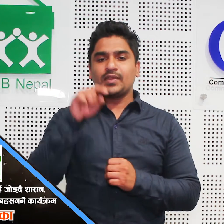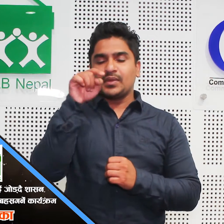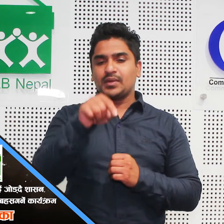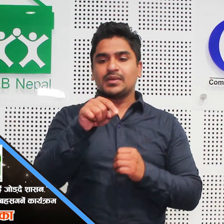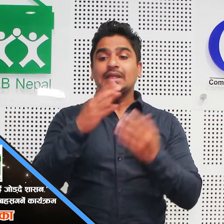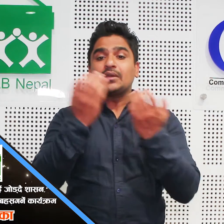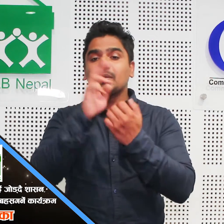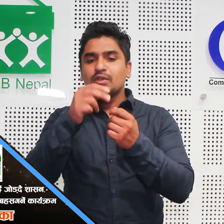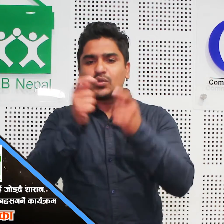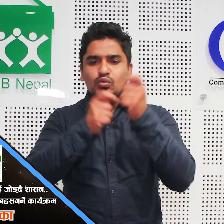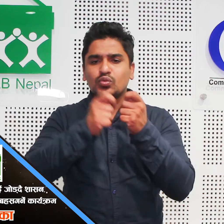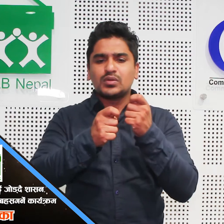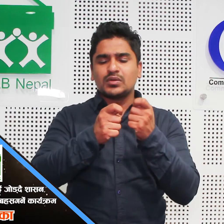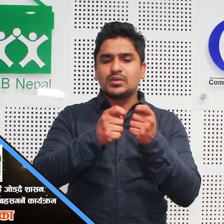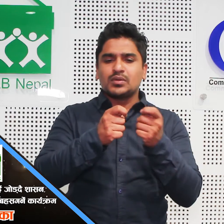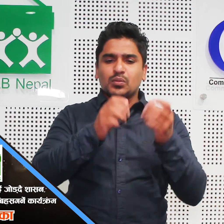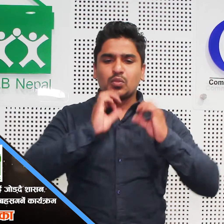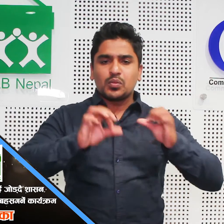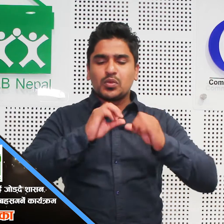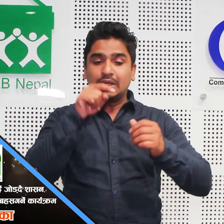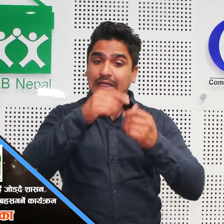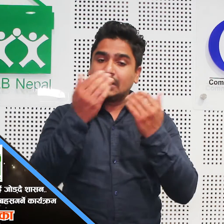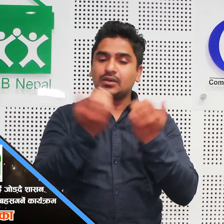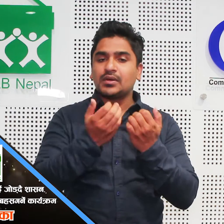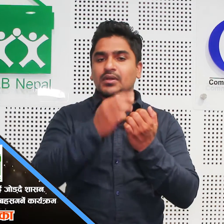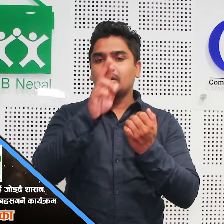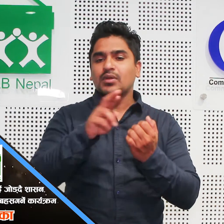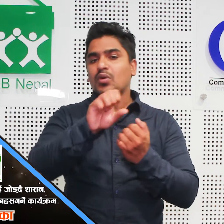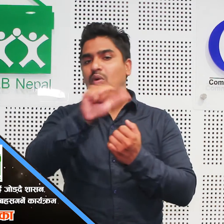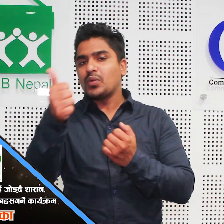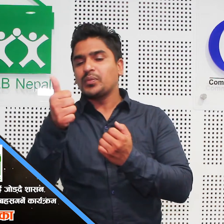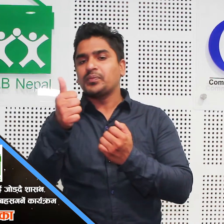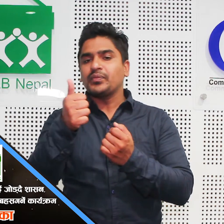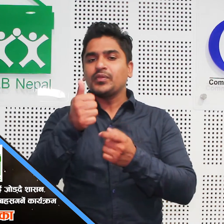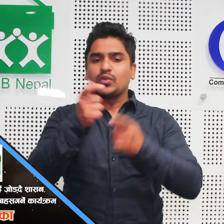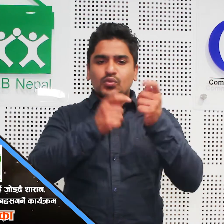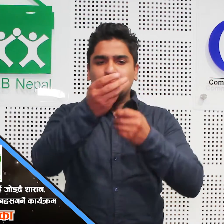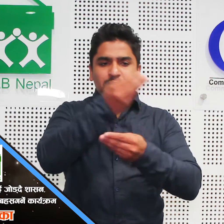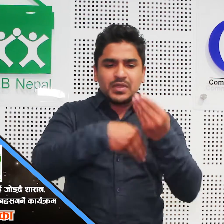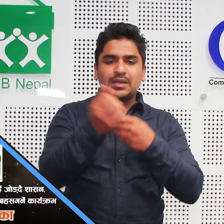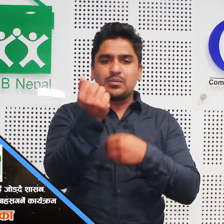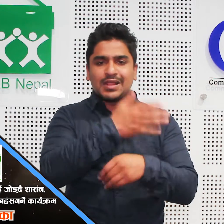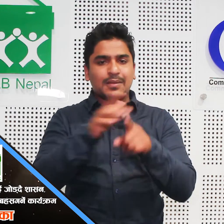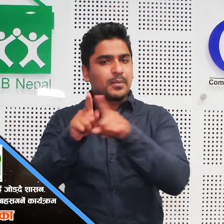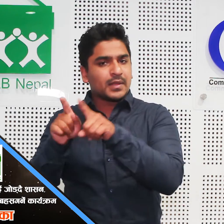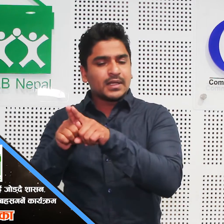गर्नुपर्छ, दुधलाई खपत सकेसम्म यहीँ गर्न, अनि त्यसपछि अरू दुध बिक्री भन्दा पनि दुधलाई चाहिँ विविधीकरण